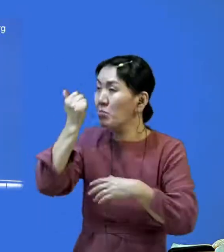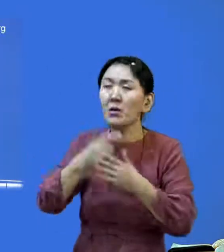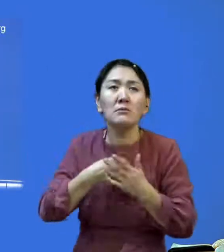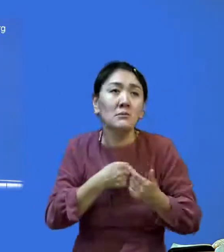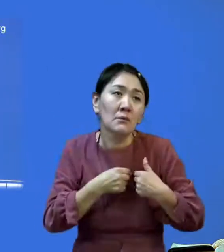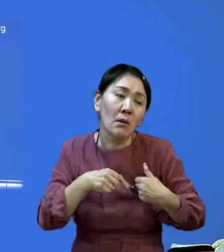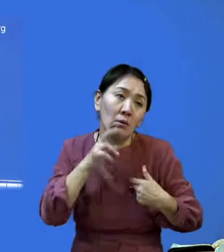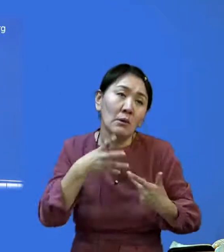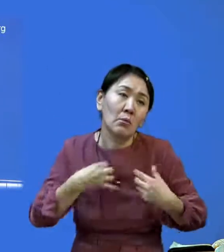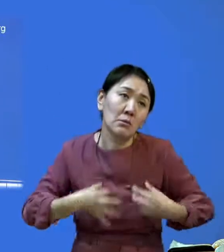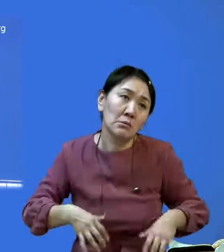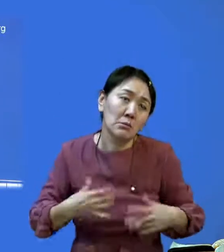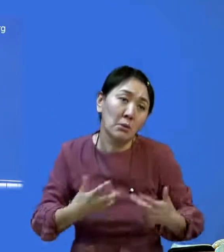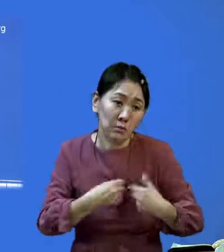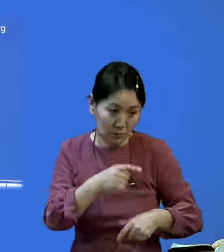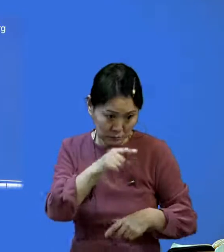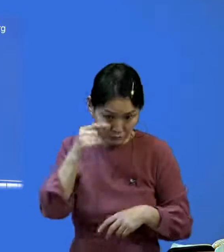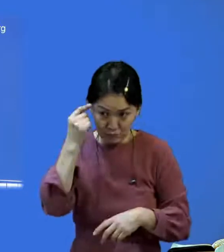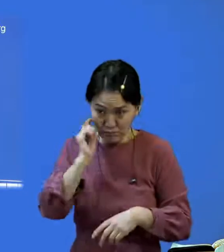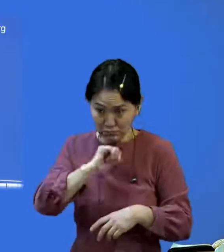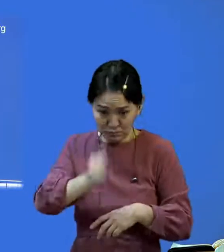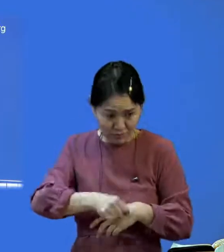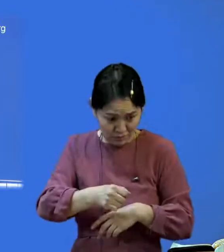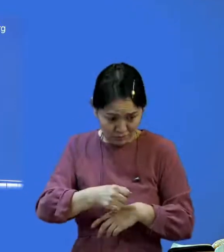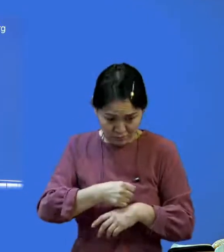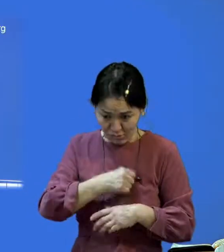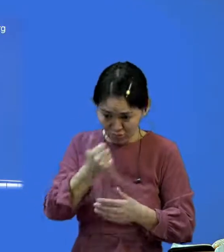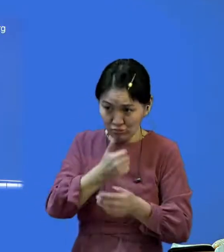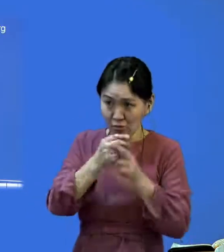Өөрийнхөө хийх ёстой ажлыг л тэр үгд хийж яхад болно шүү дээ чи.